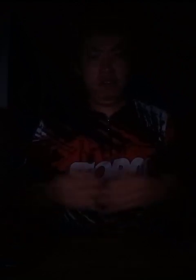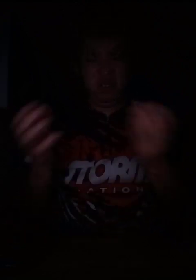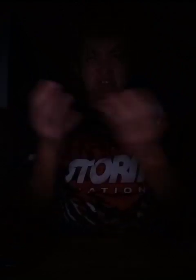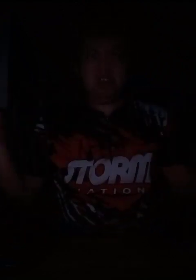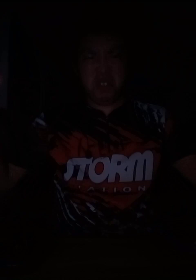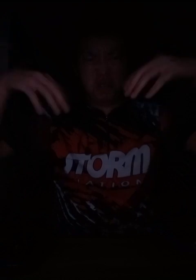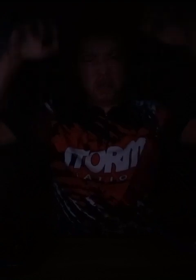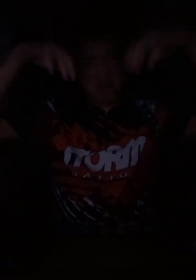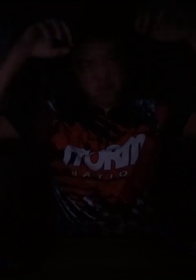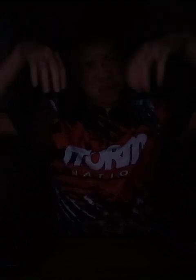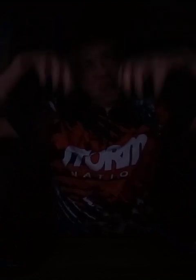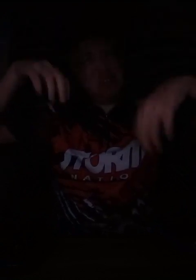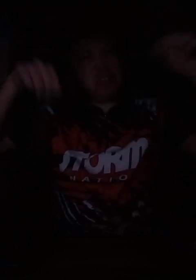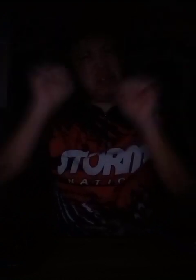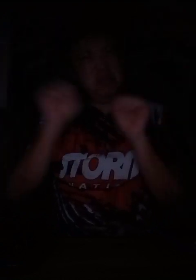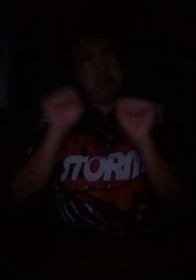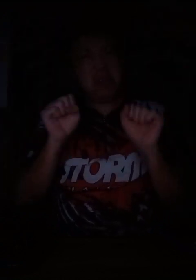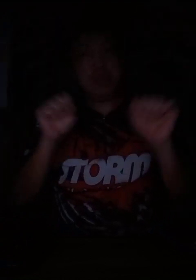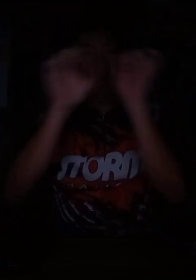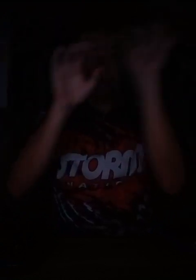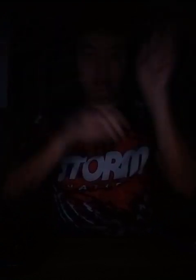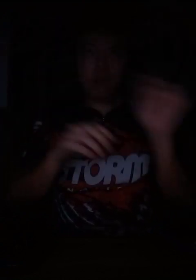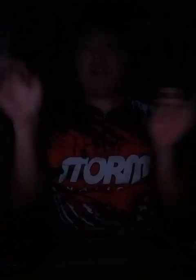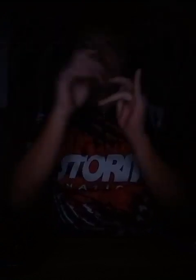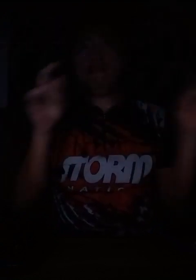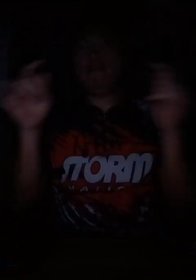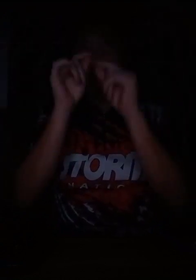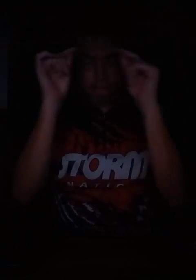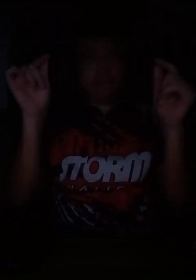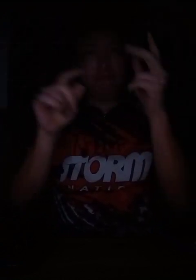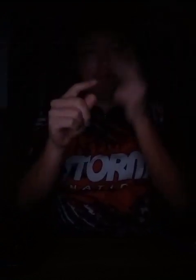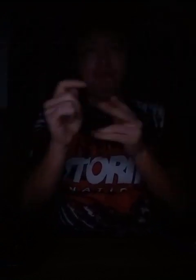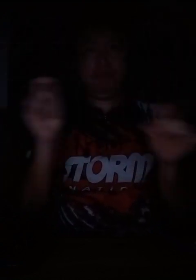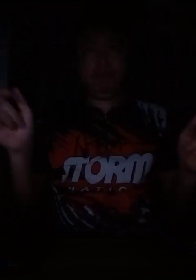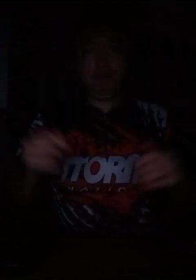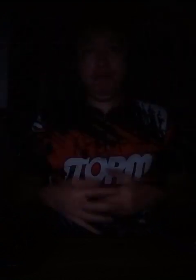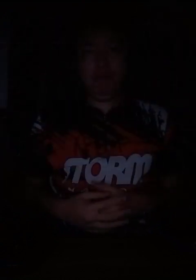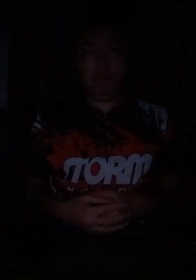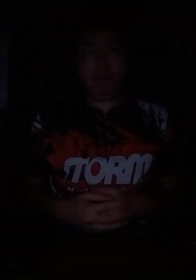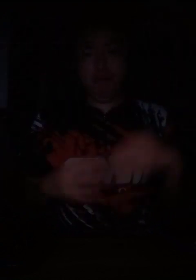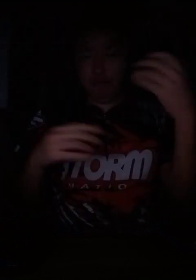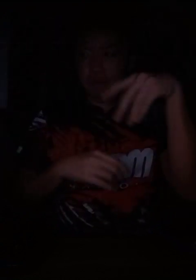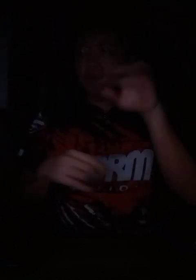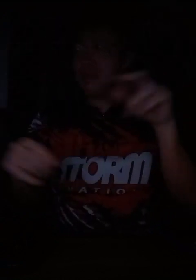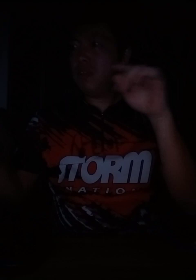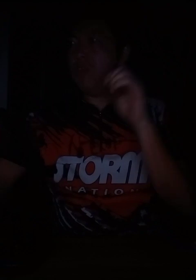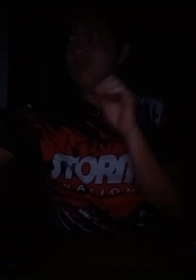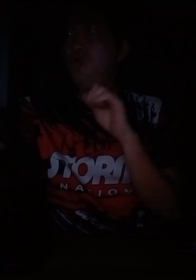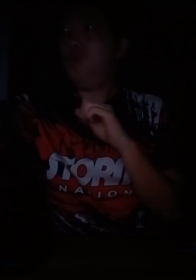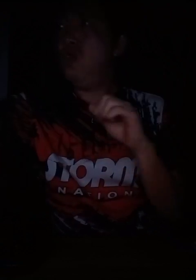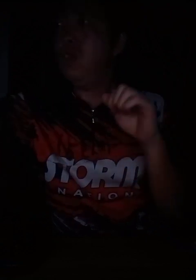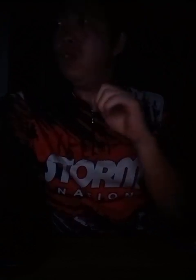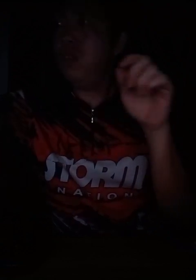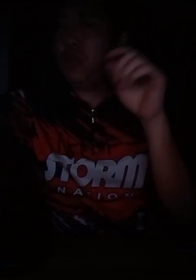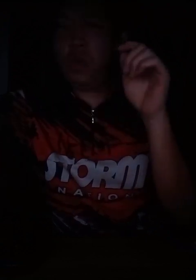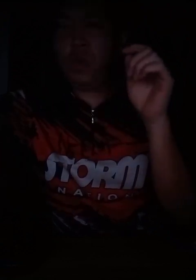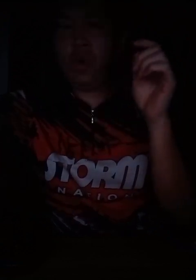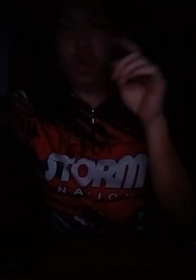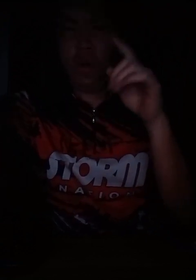이렇게 갑작스럽게 찾아온 한파로 전국 곳곳에서 정전이 잇따랐습니다. 주민들은 이렇게 추운 날 난방기구도 못 켜고 냉골이